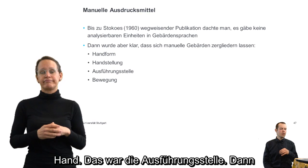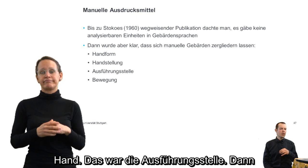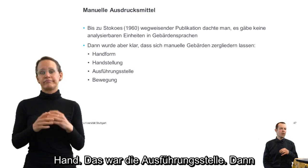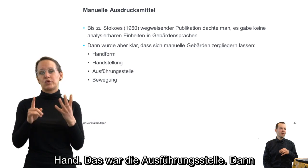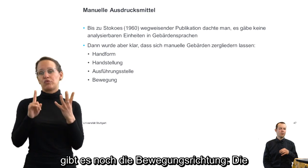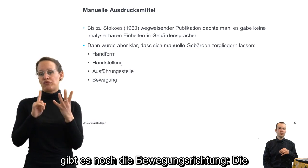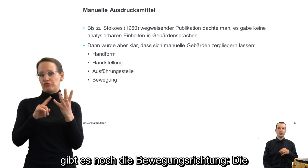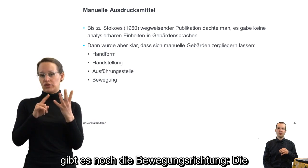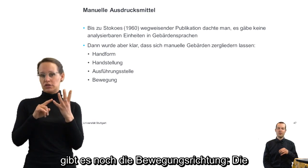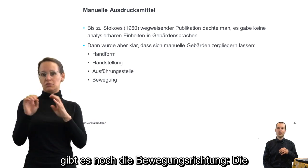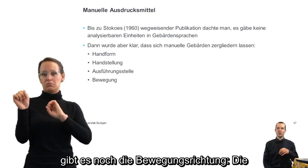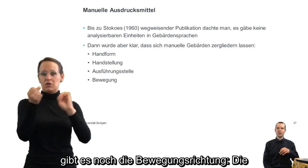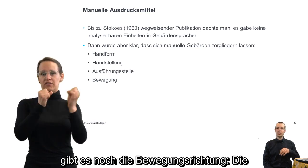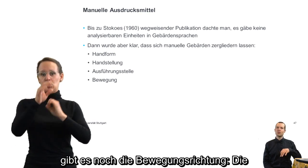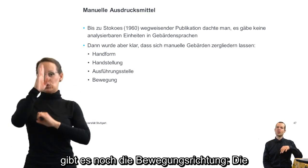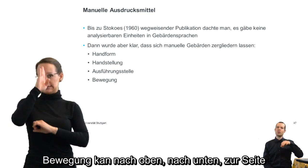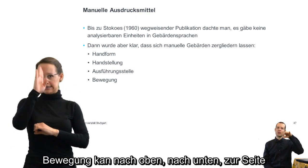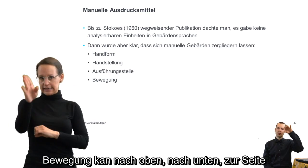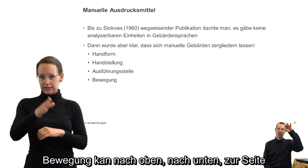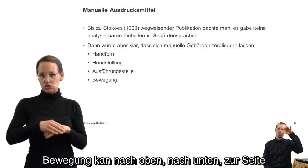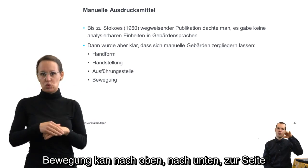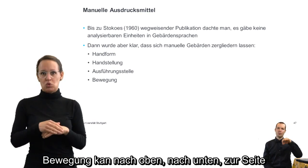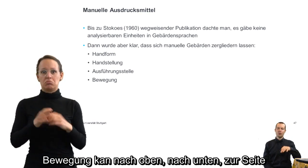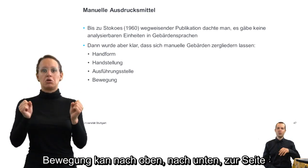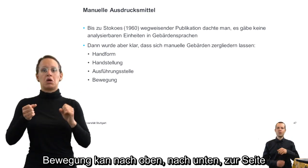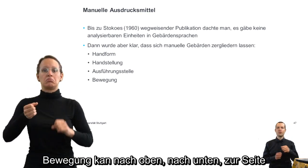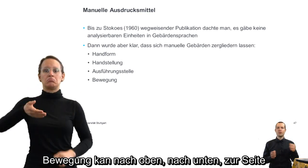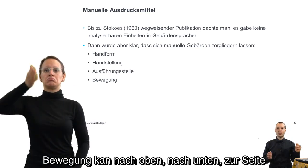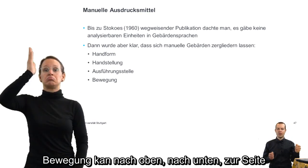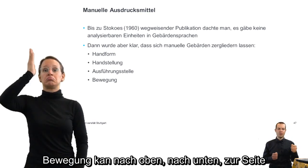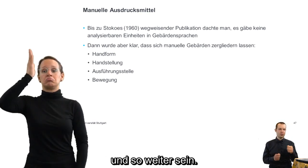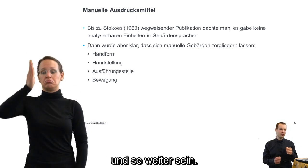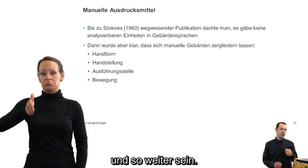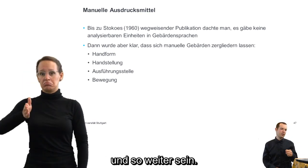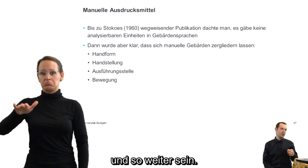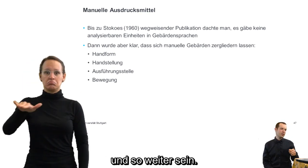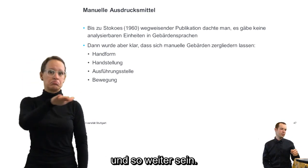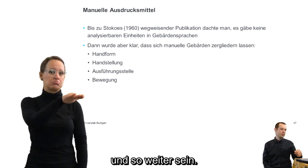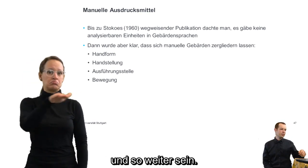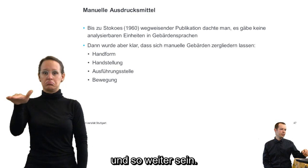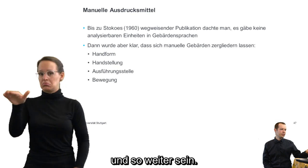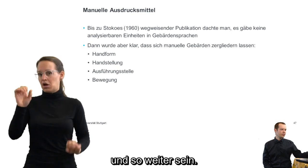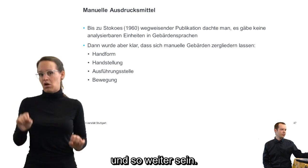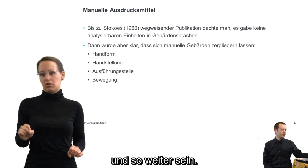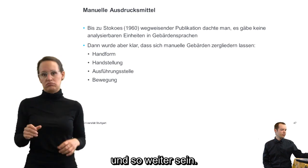die Ausführungsstelle, dann gibt es noch die Bewegungsrichtung, Bewegung kann nach oben, nach unten, zur Seite und so weiter.